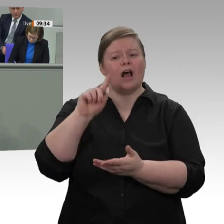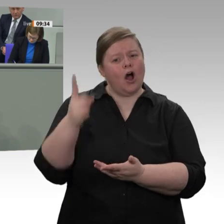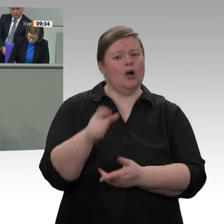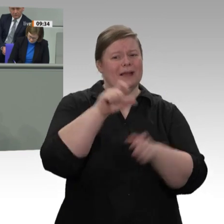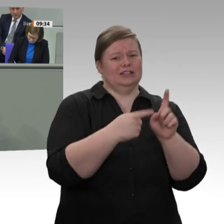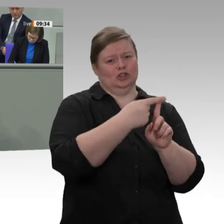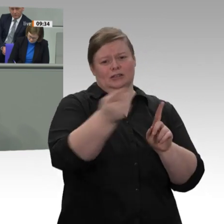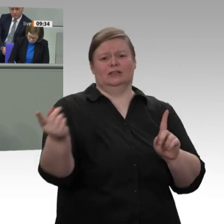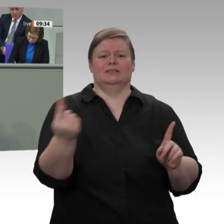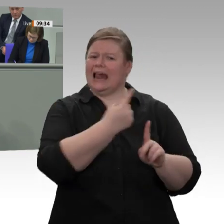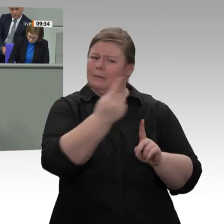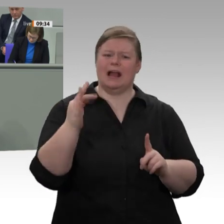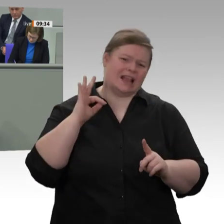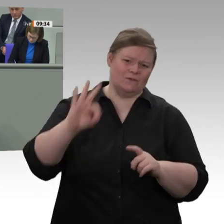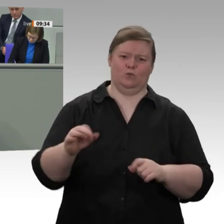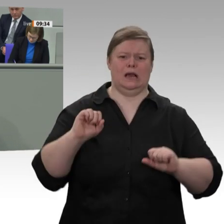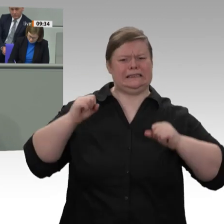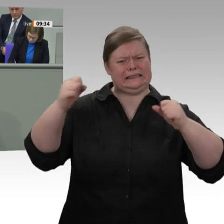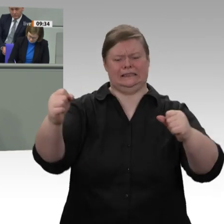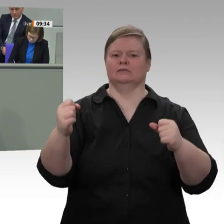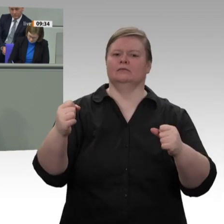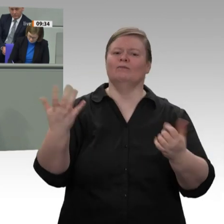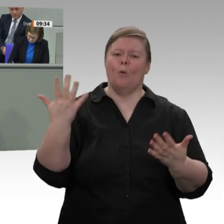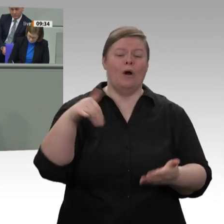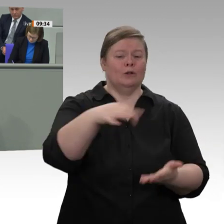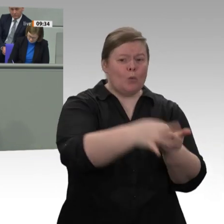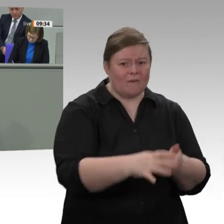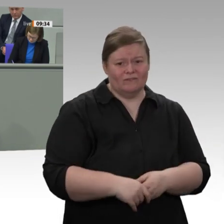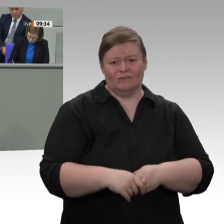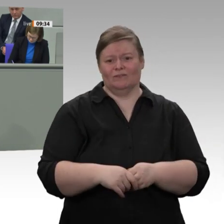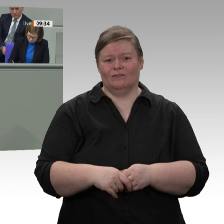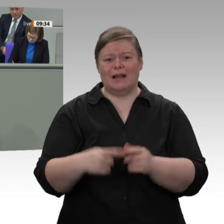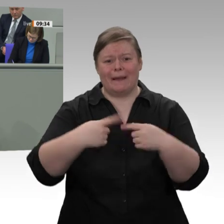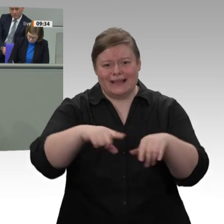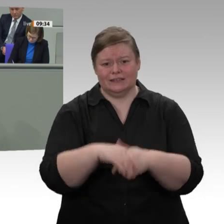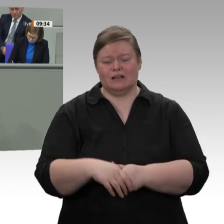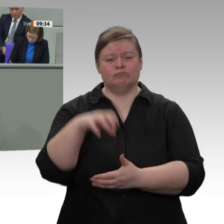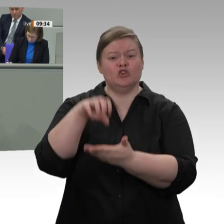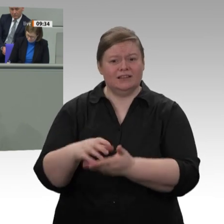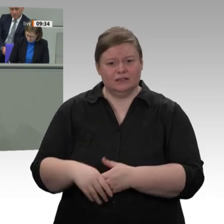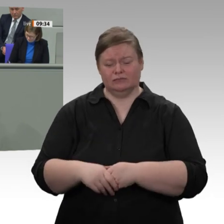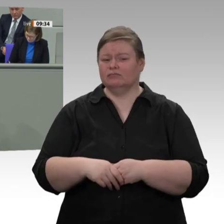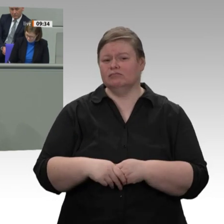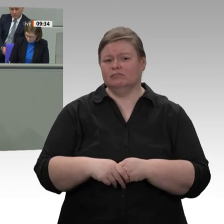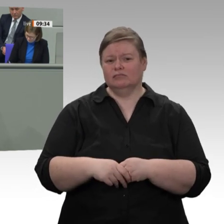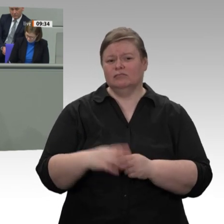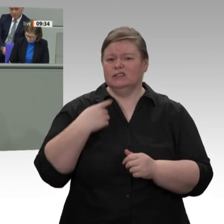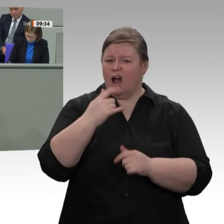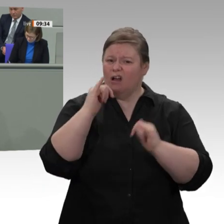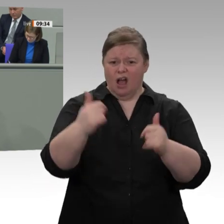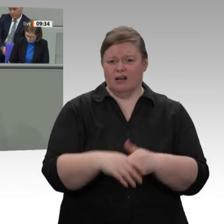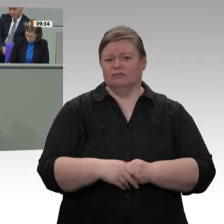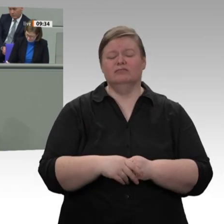falsch. Wir sind nicht eine Wiederholung von Weimar. Wir sind eine mutige Demokratie. Und es